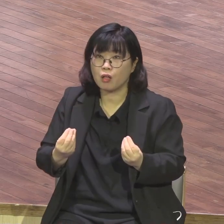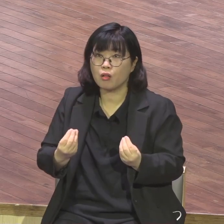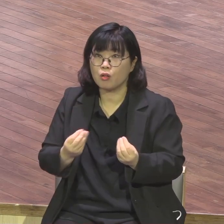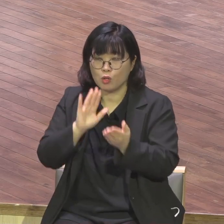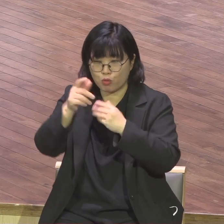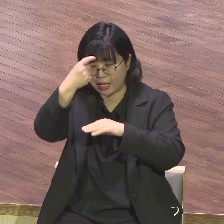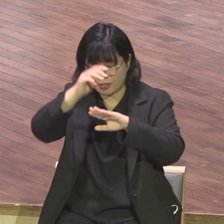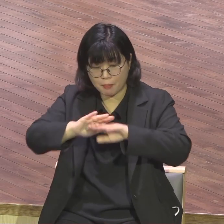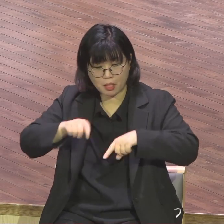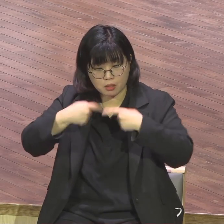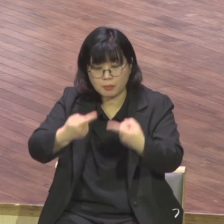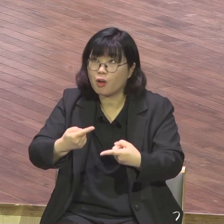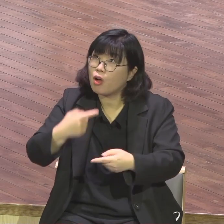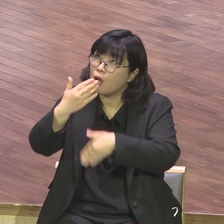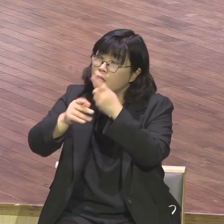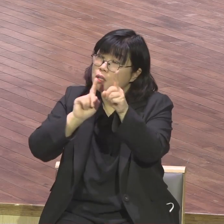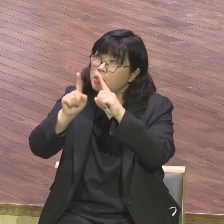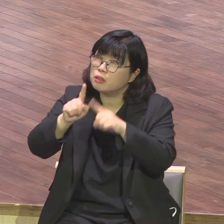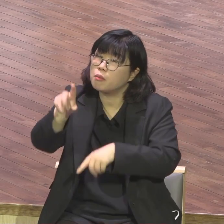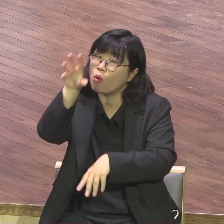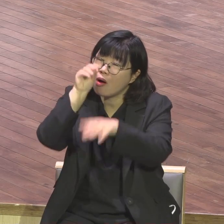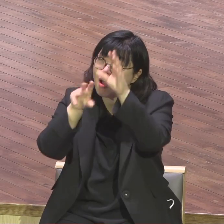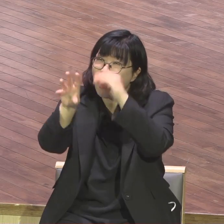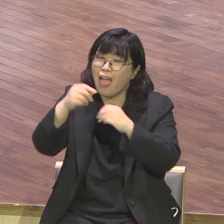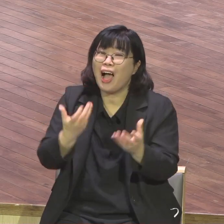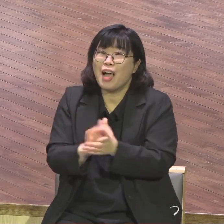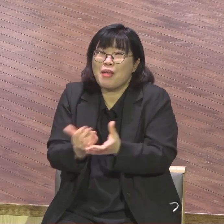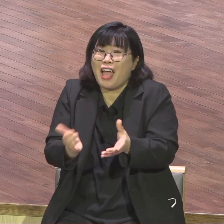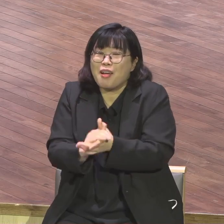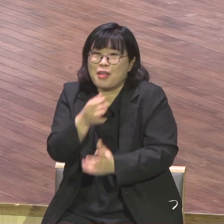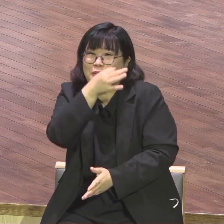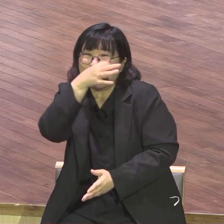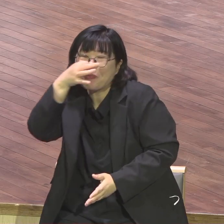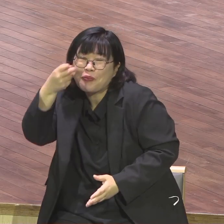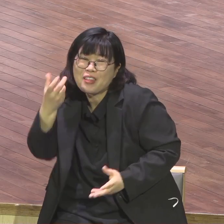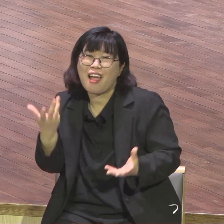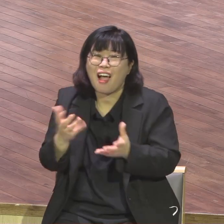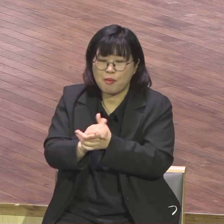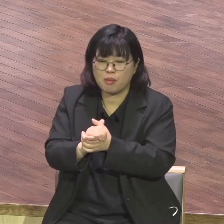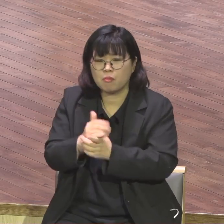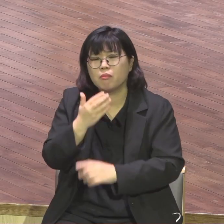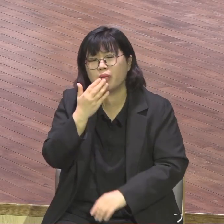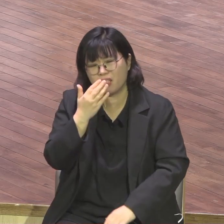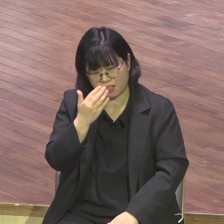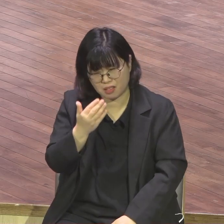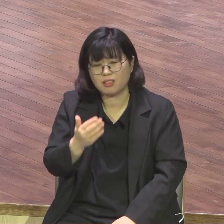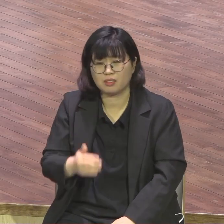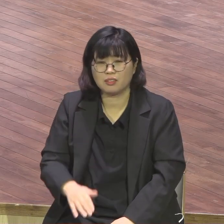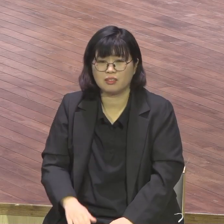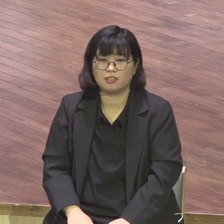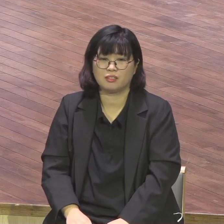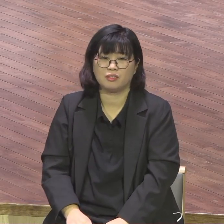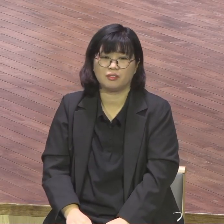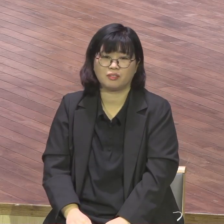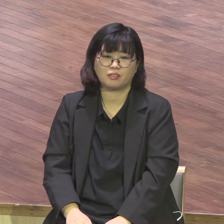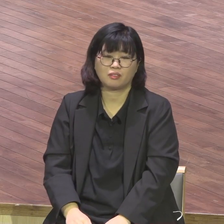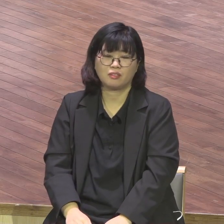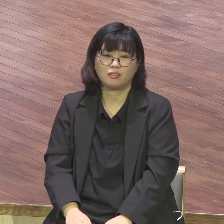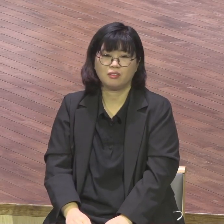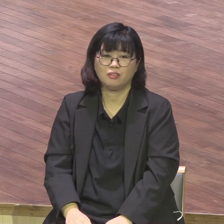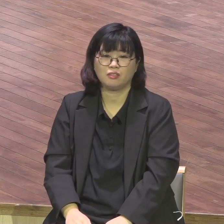교회 성도들에게 디모데의 연단을 너희가 알고 있지 않느냐라고 표현할 정도로